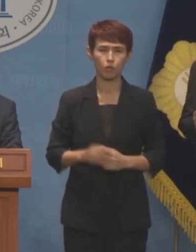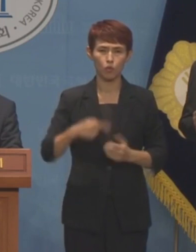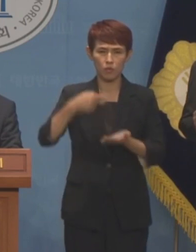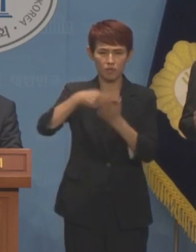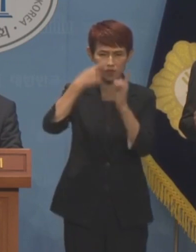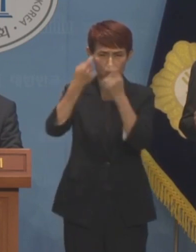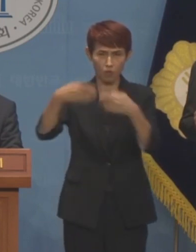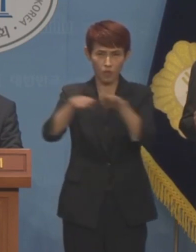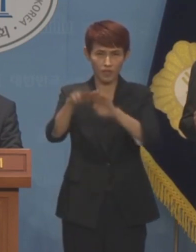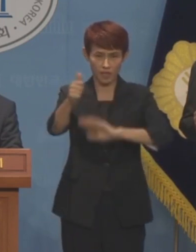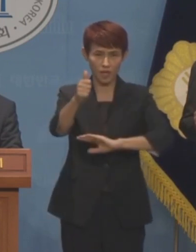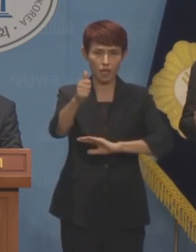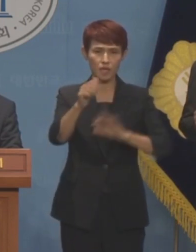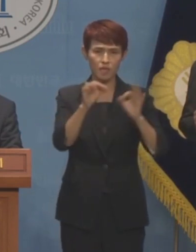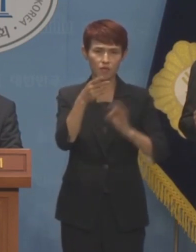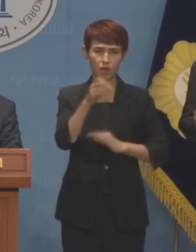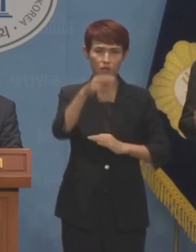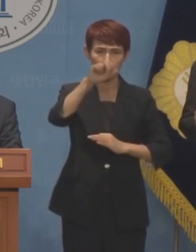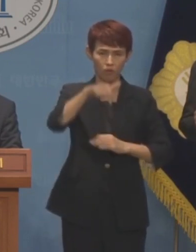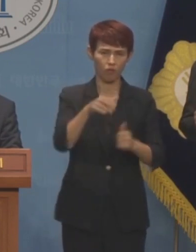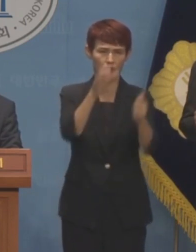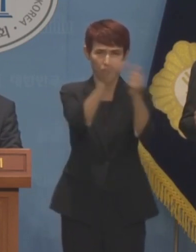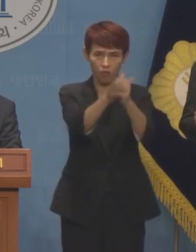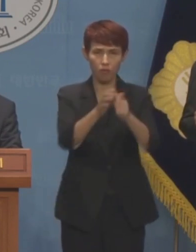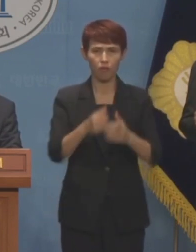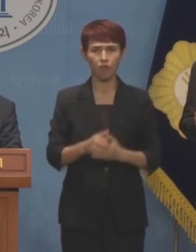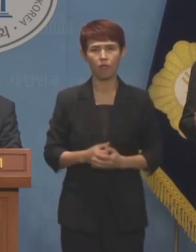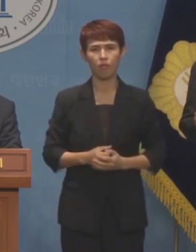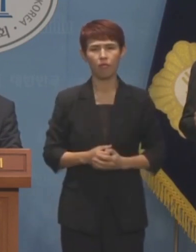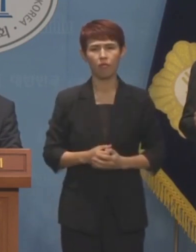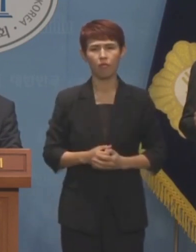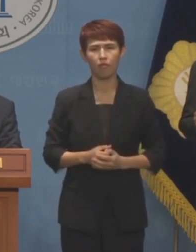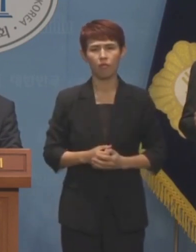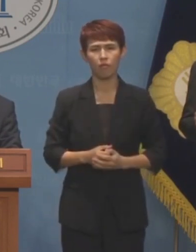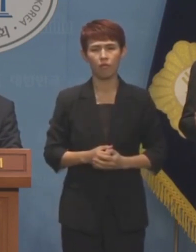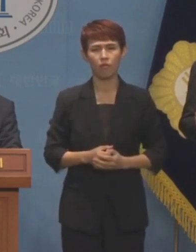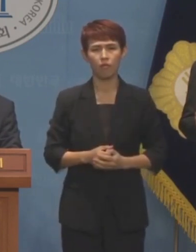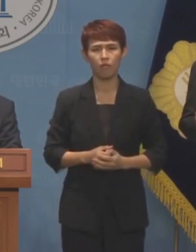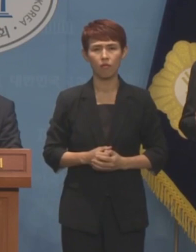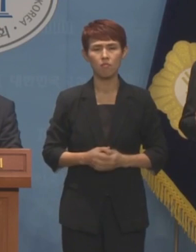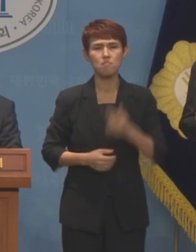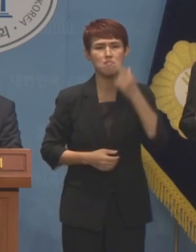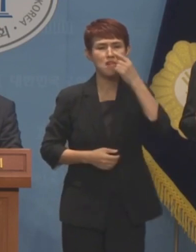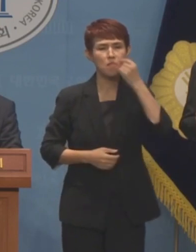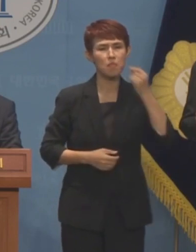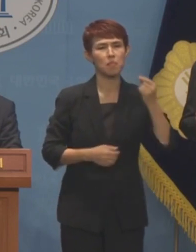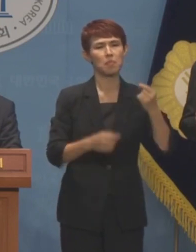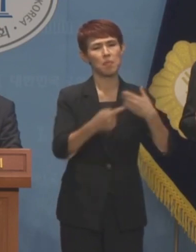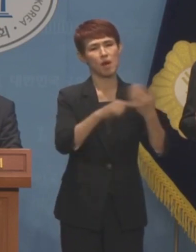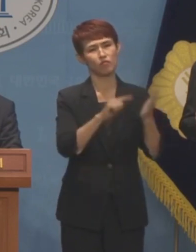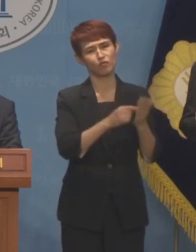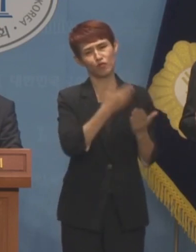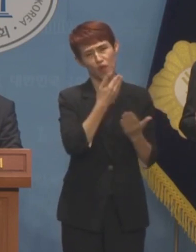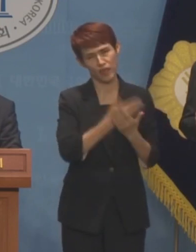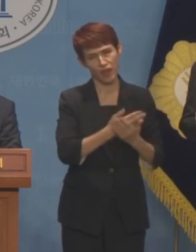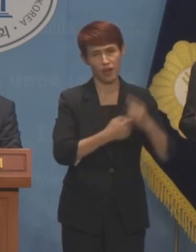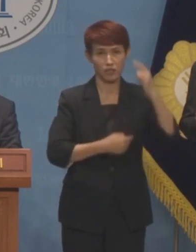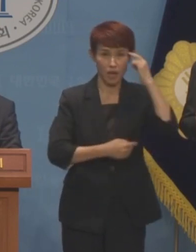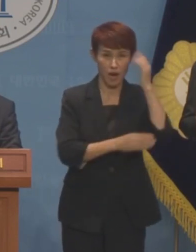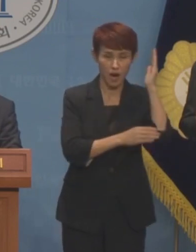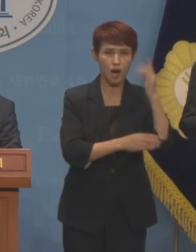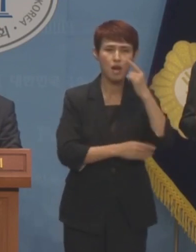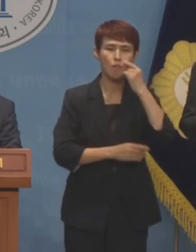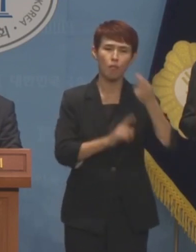국가안보실 1차장의 우리의 국민의 마음을 이해하는 것이 아닌 일본의 마음을 중요하게 여기는 발언까지 뉴라이트